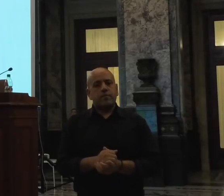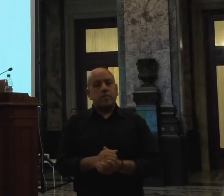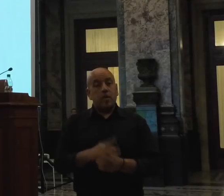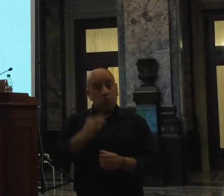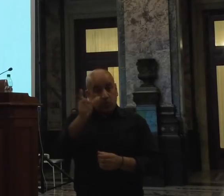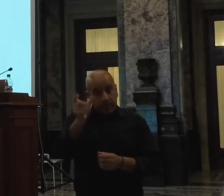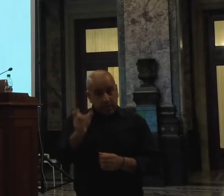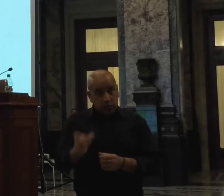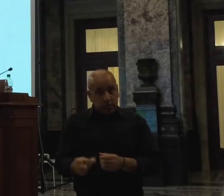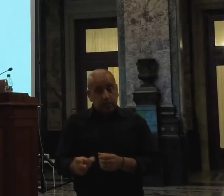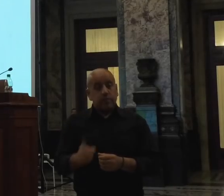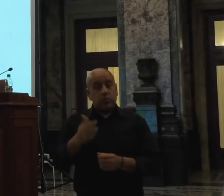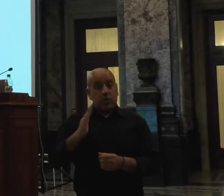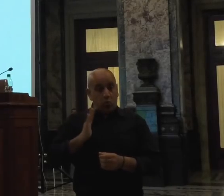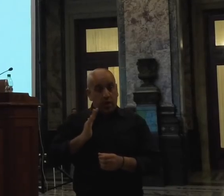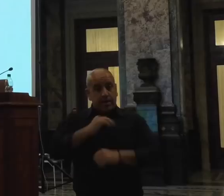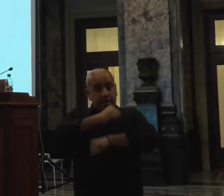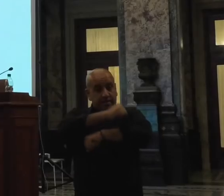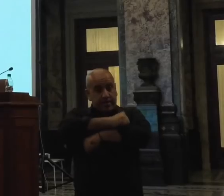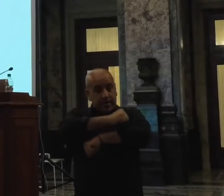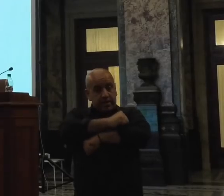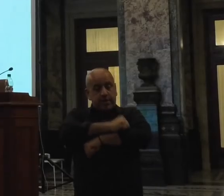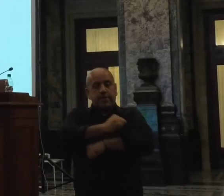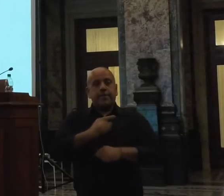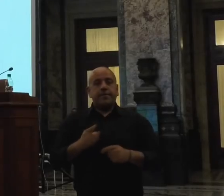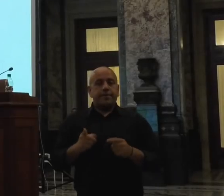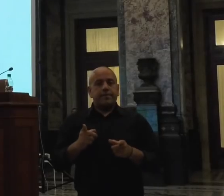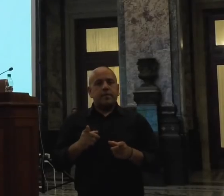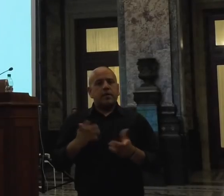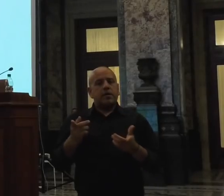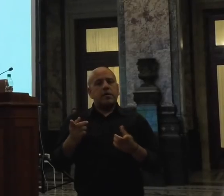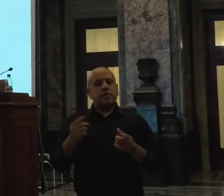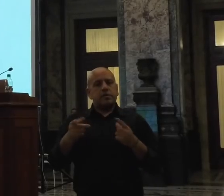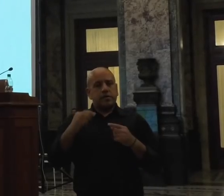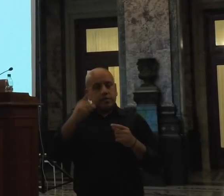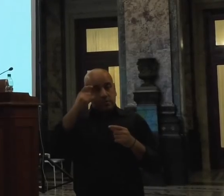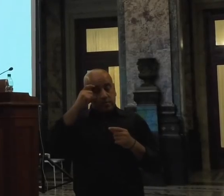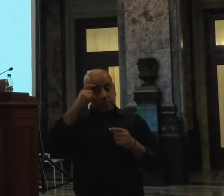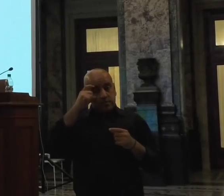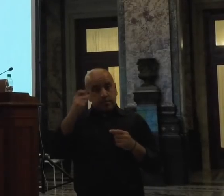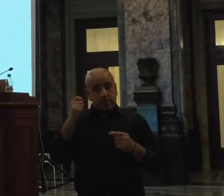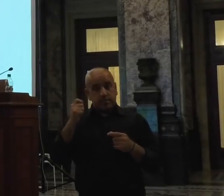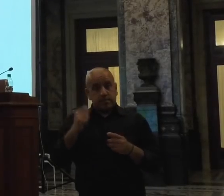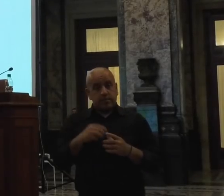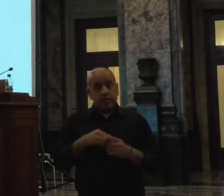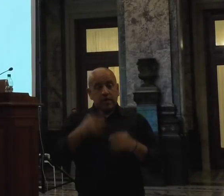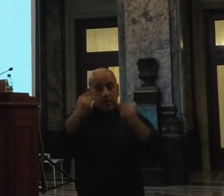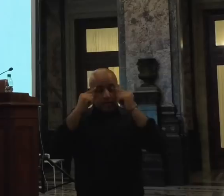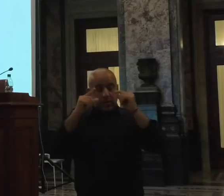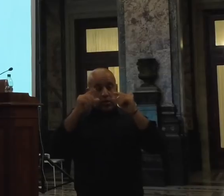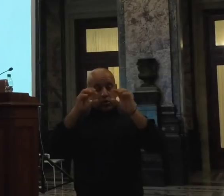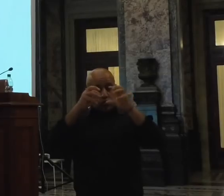Una persona, ok, esta mujer en la ventana. Si se quitan los lentes o si entrecierran los